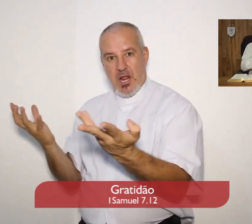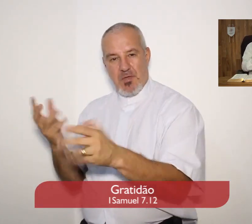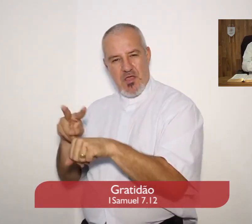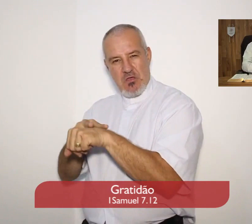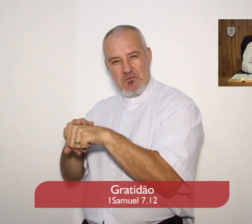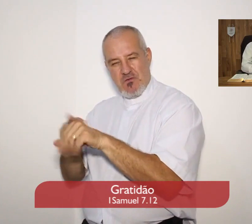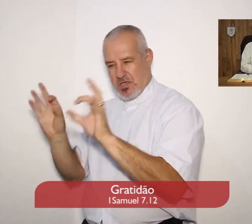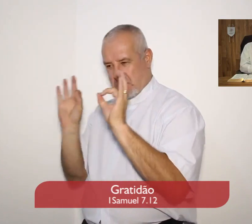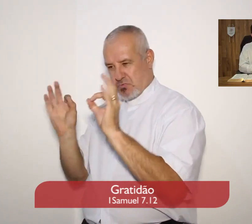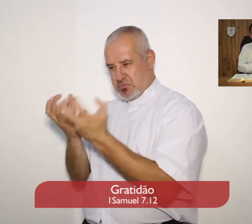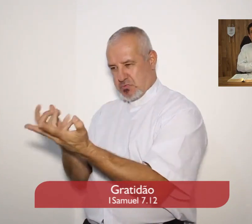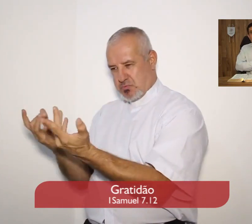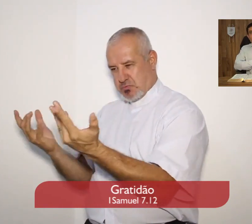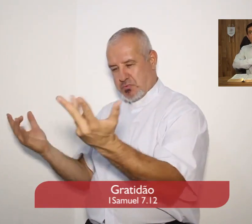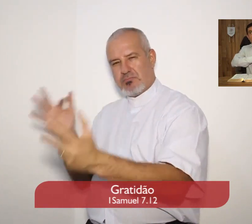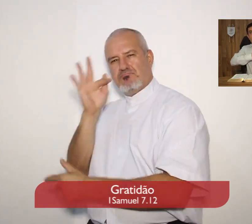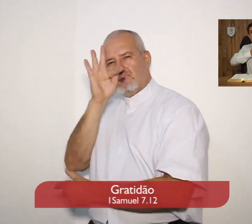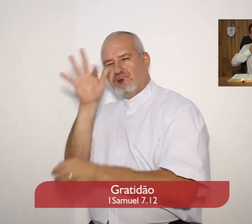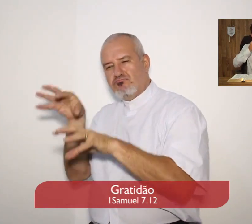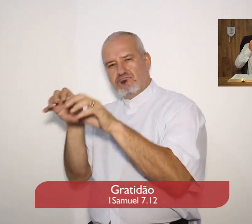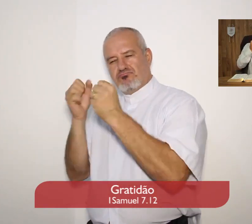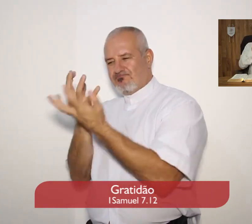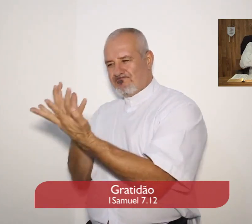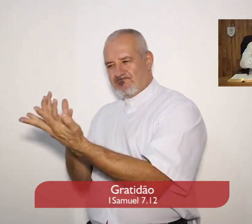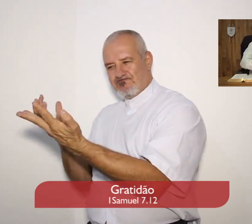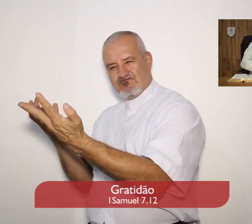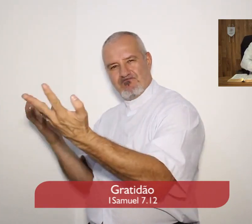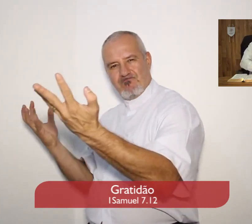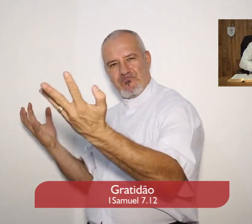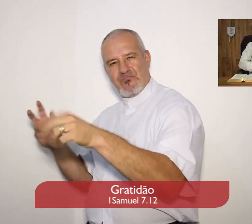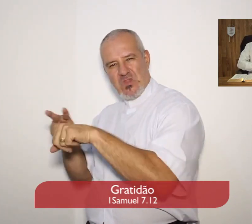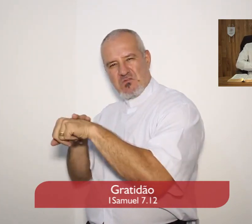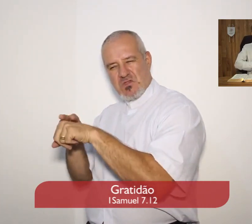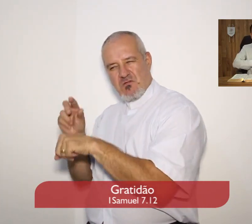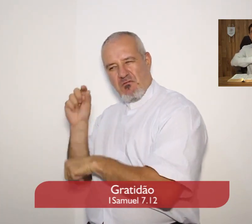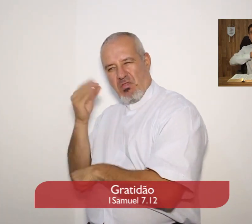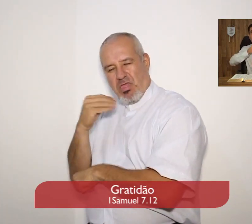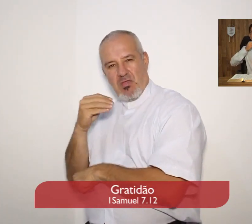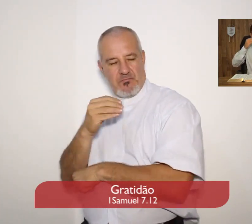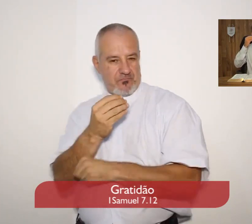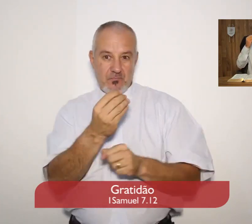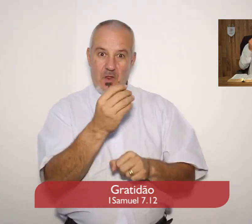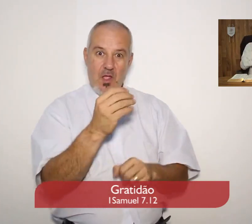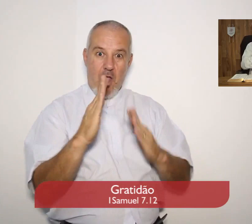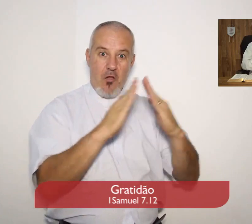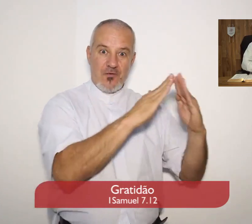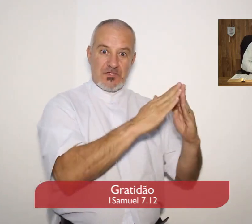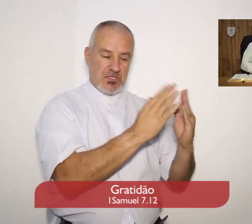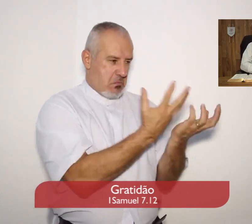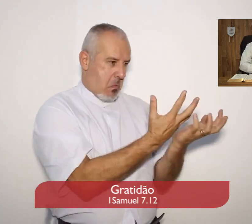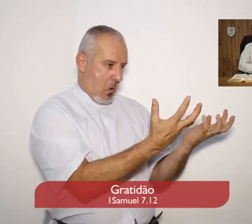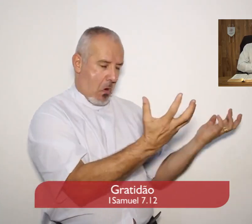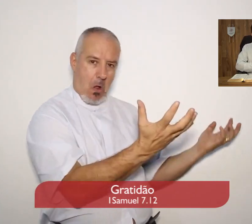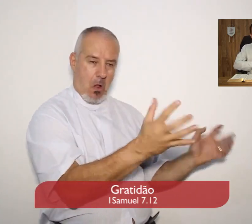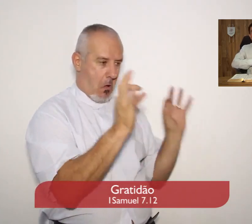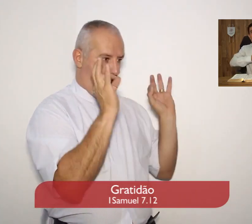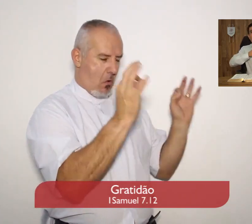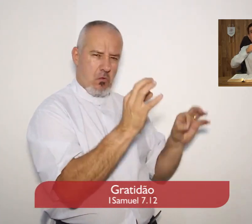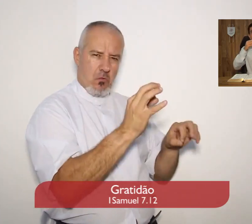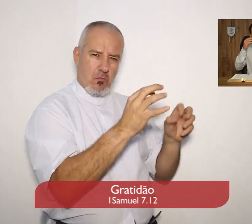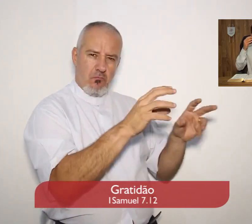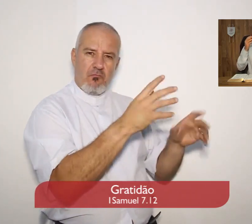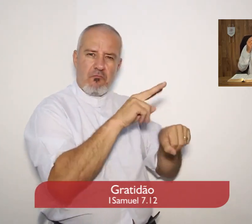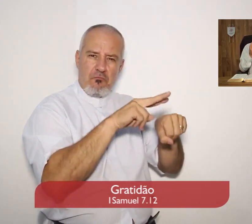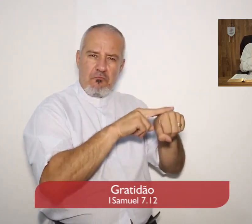elas vão ficando cinzas, elas vão morrendo, necessitando chuva, um novo tempo para germinar, né? A